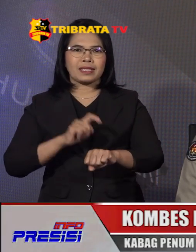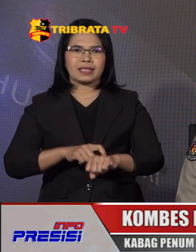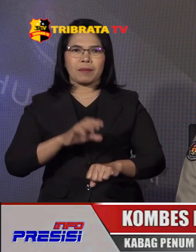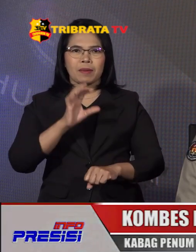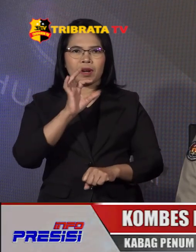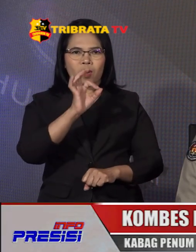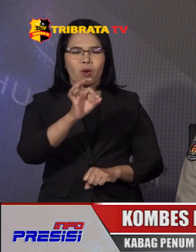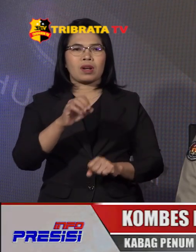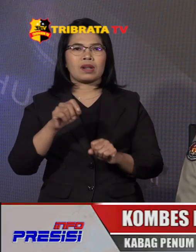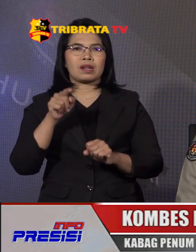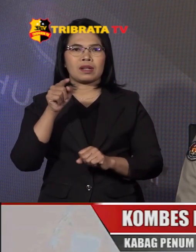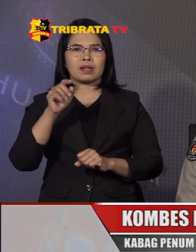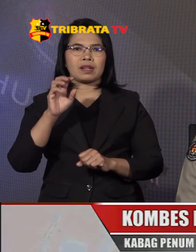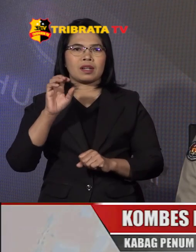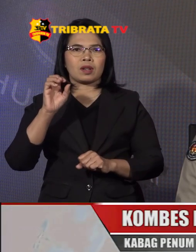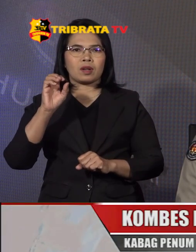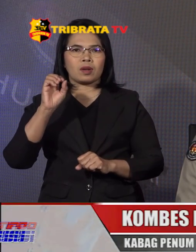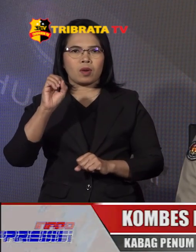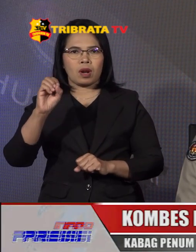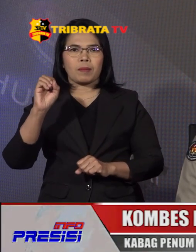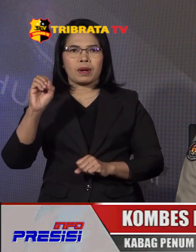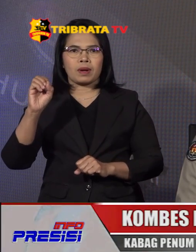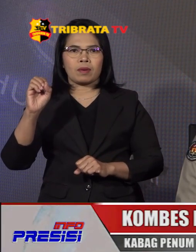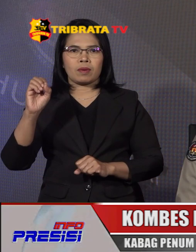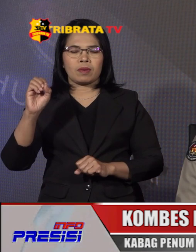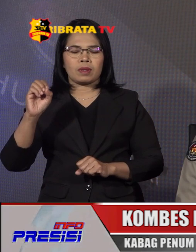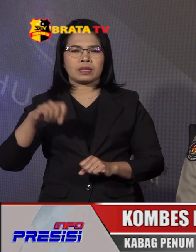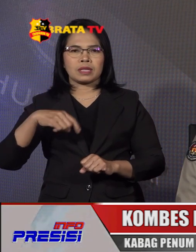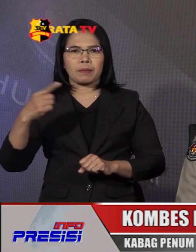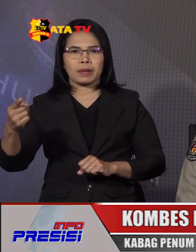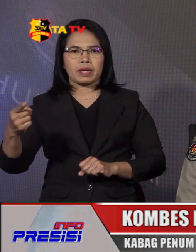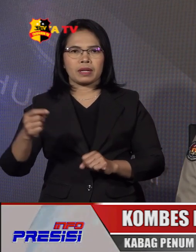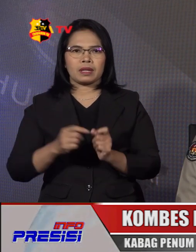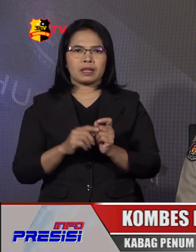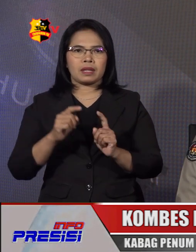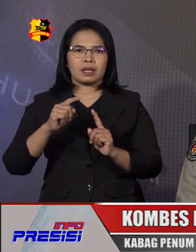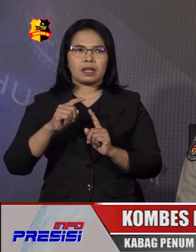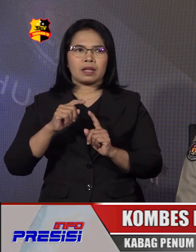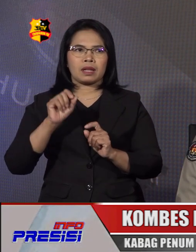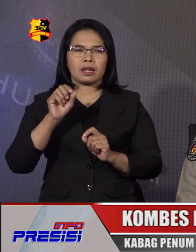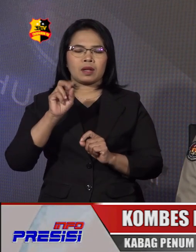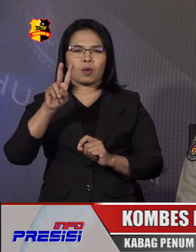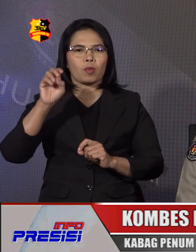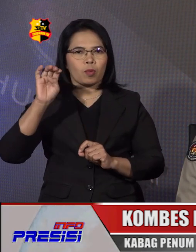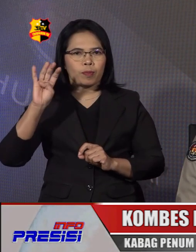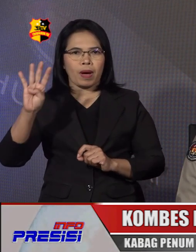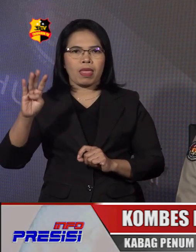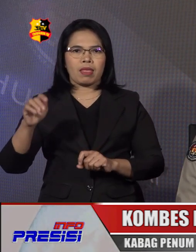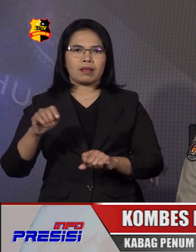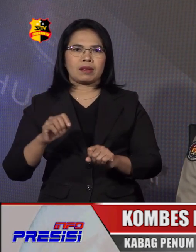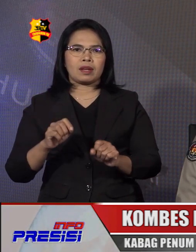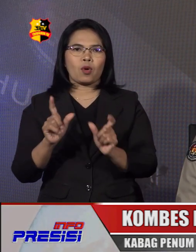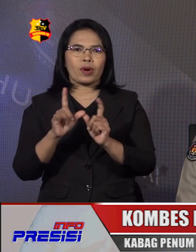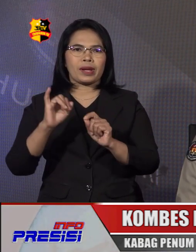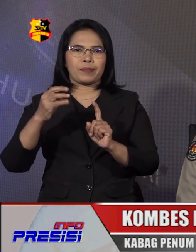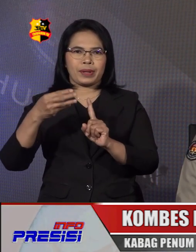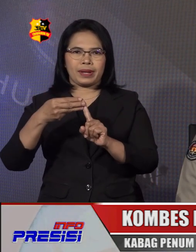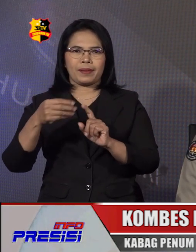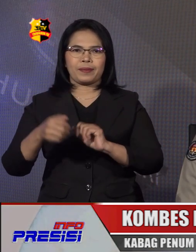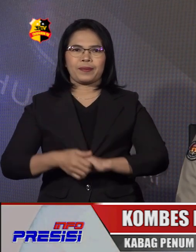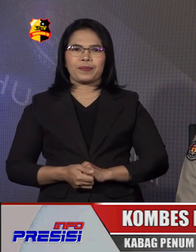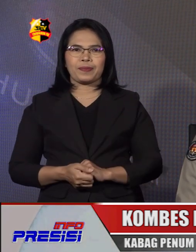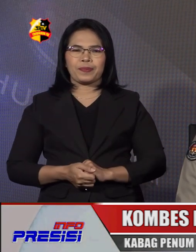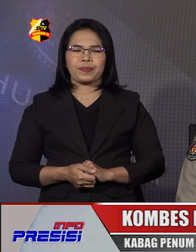08.00 sampai dengan pukul 24.00 Waktu Indonesia Barat